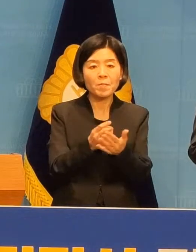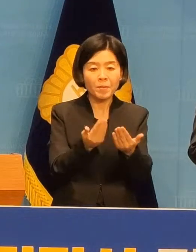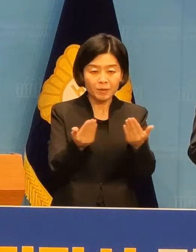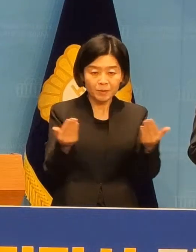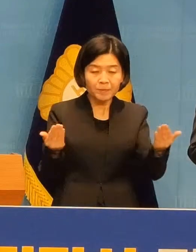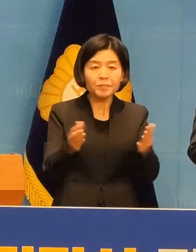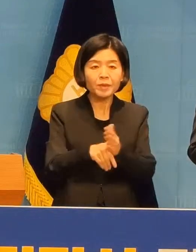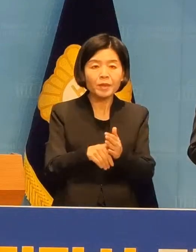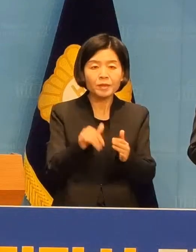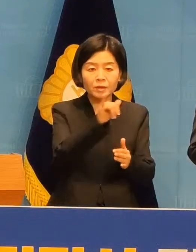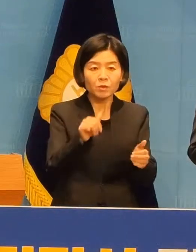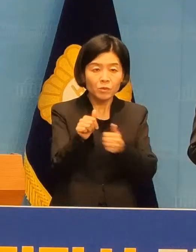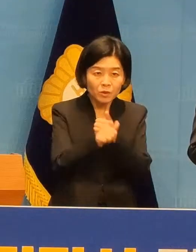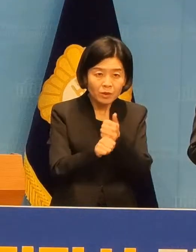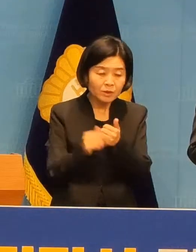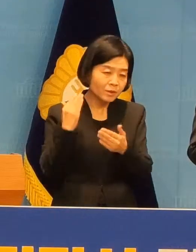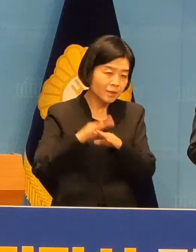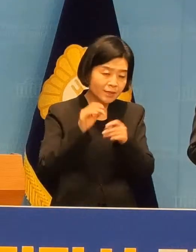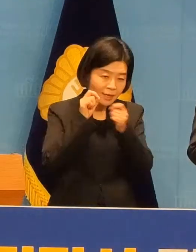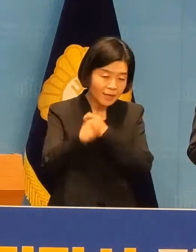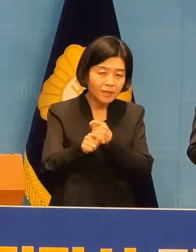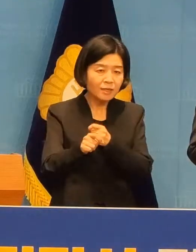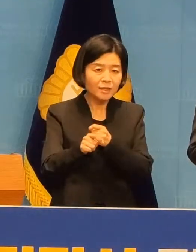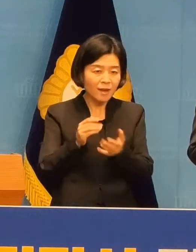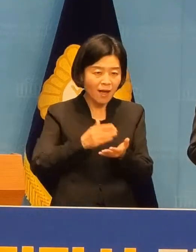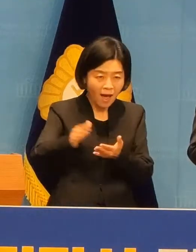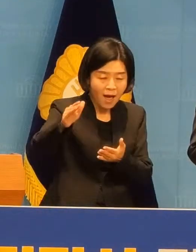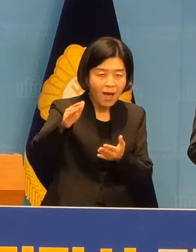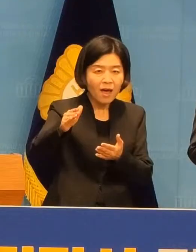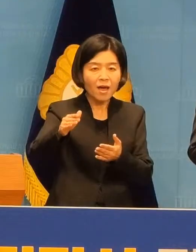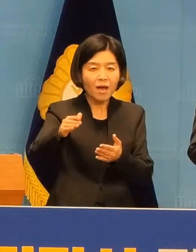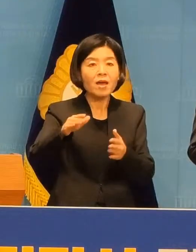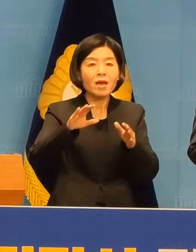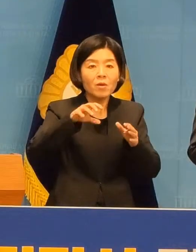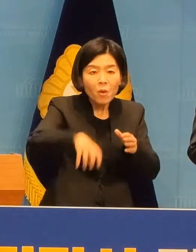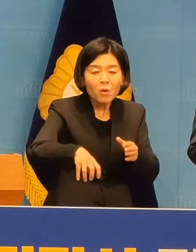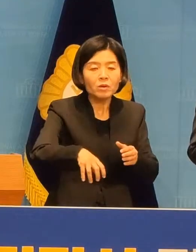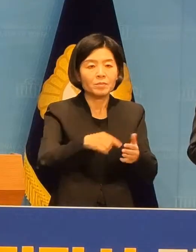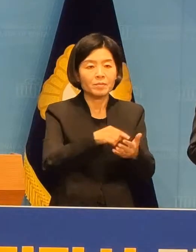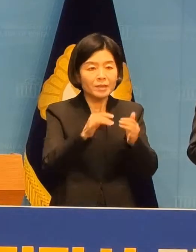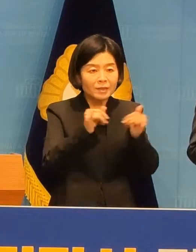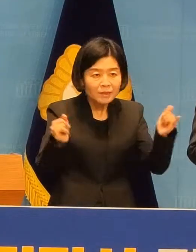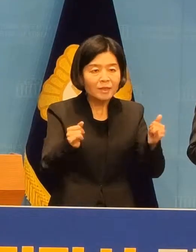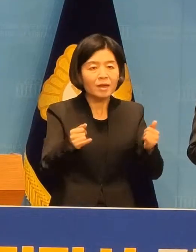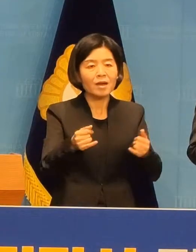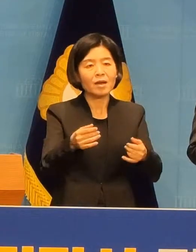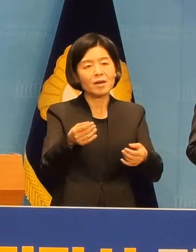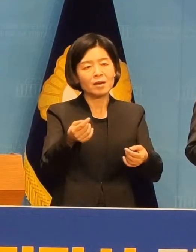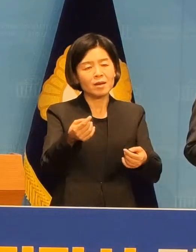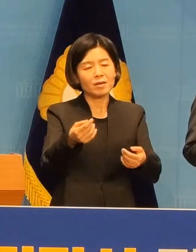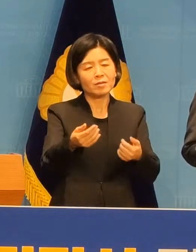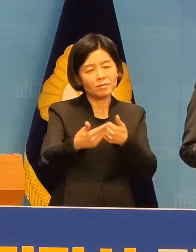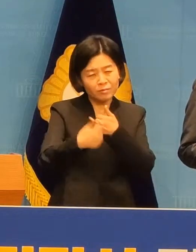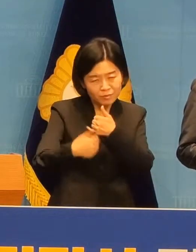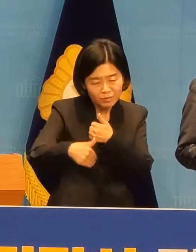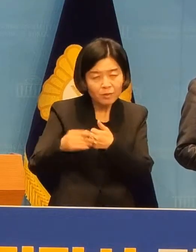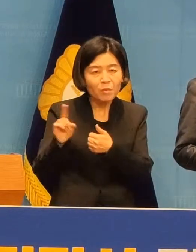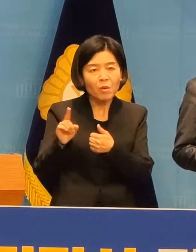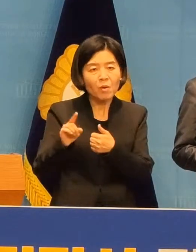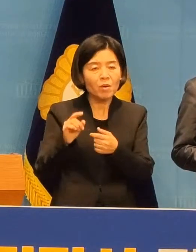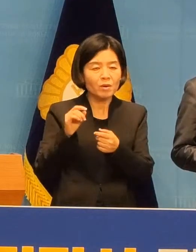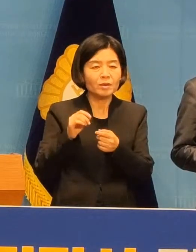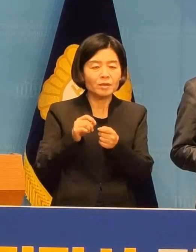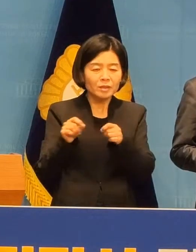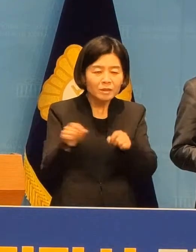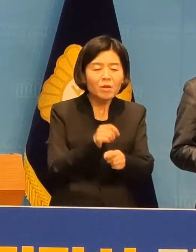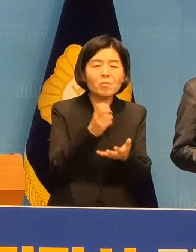주관했던 전세 사기 물러거라 부스에서 피해자들이 절절하게 외쳤던 전세 사기 특별법 개정에 대한 요구와